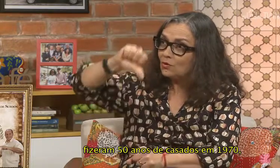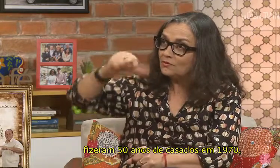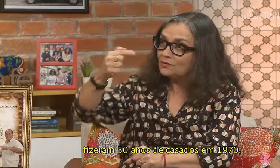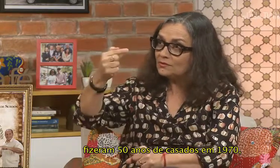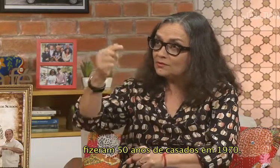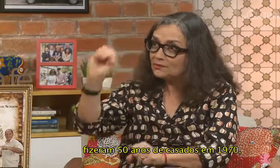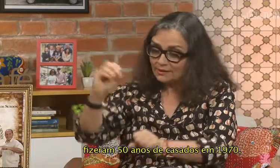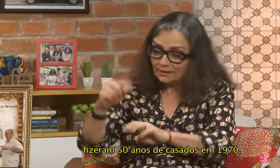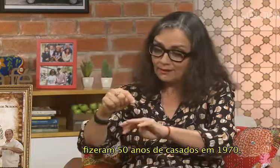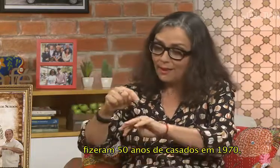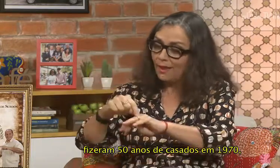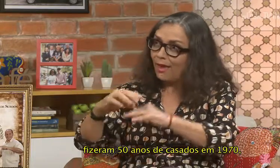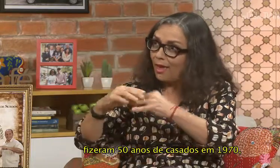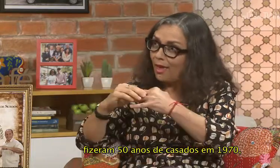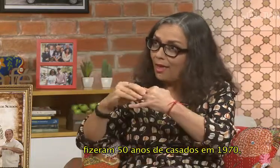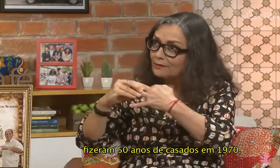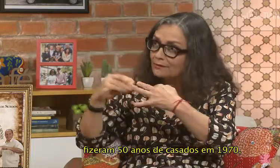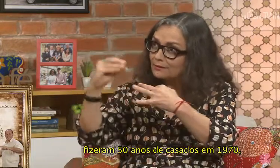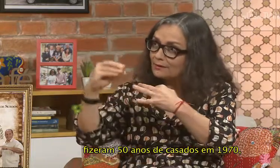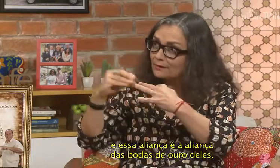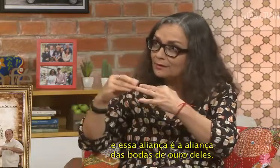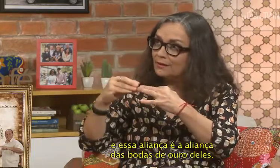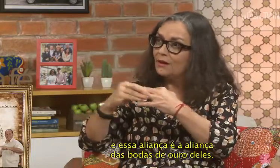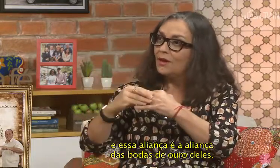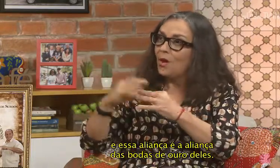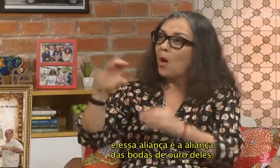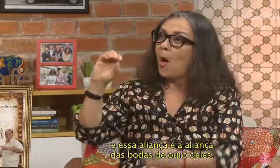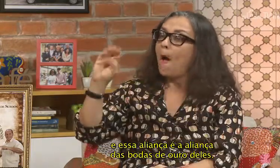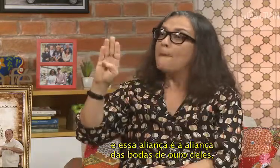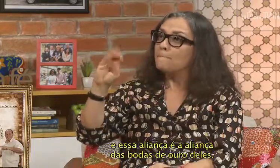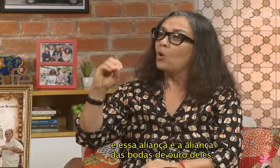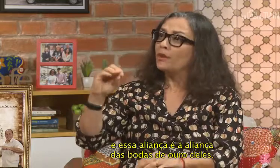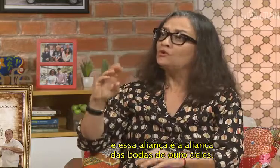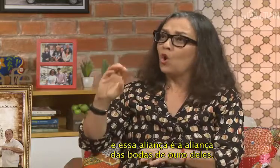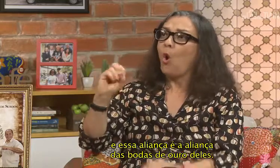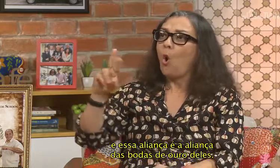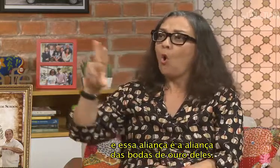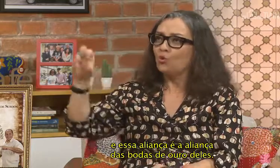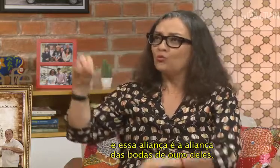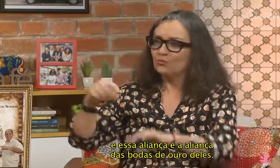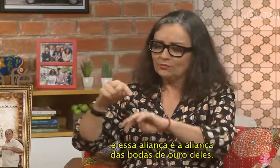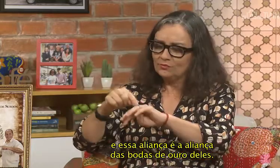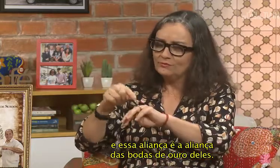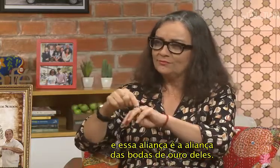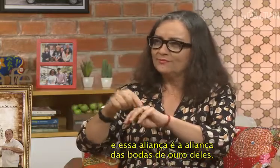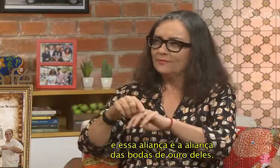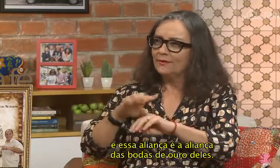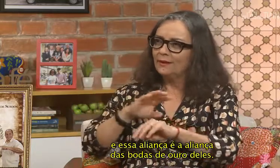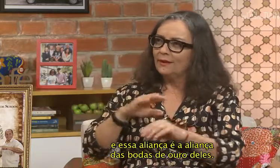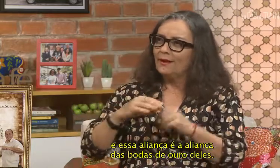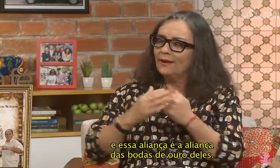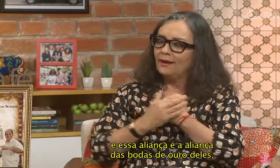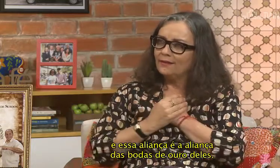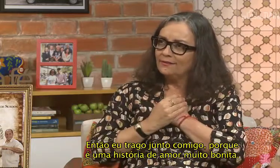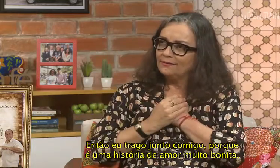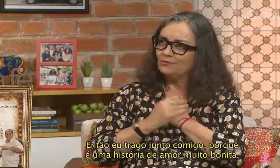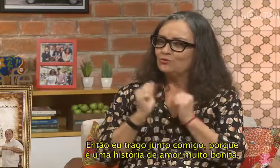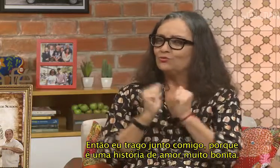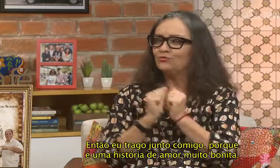em 1970. E essa aliança é a aliança de bodas de ouro deles, né? Então, eu